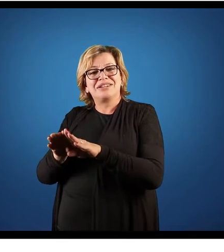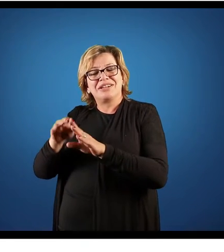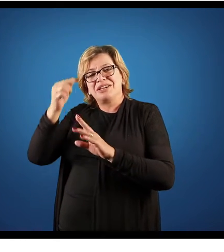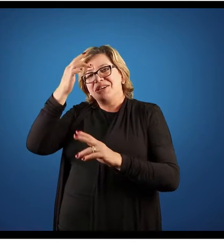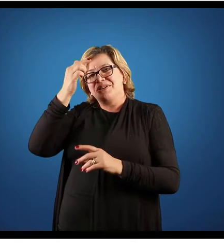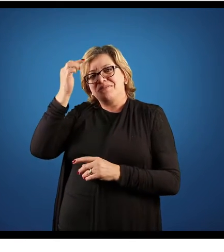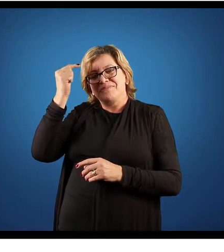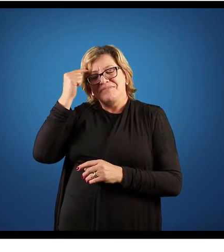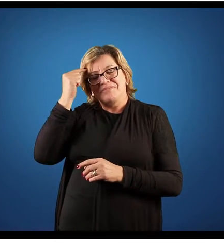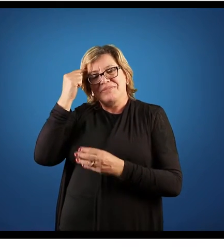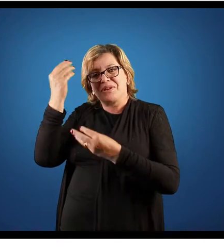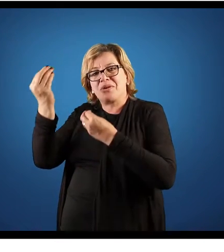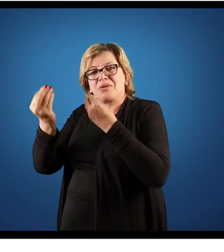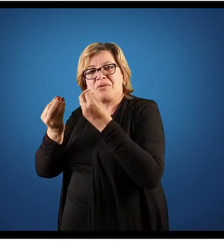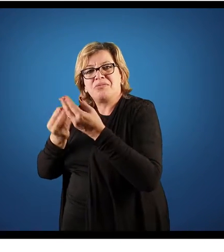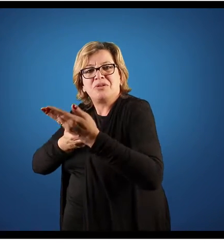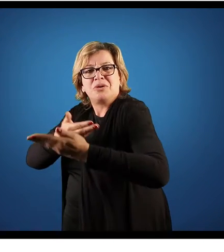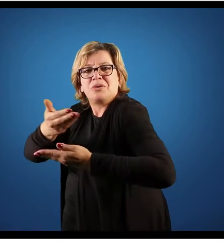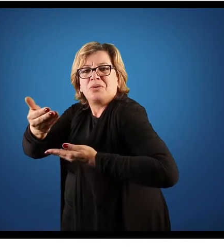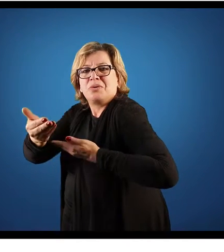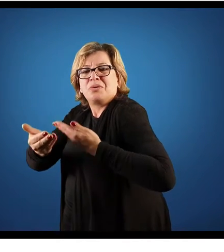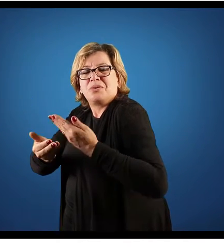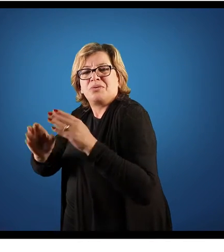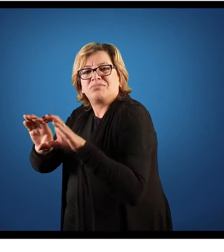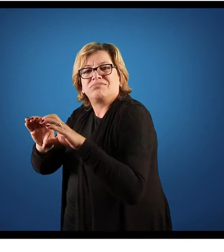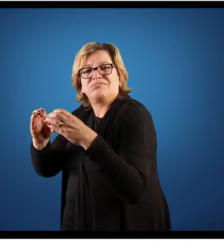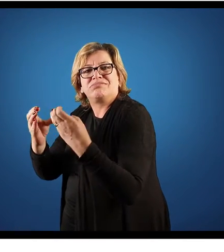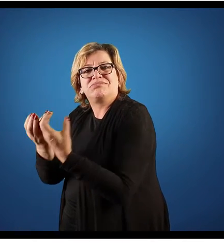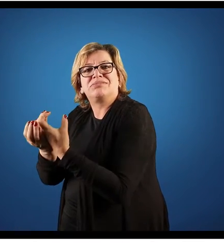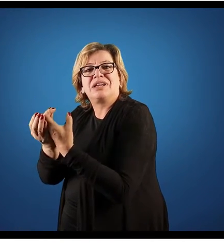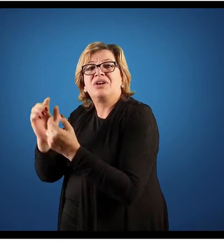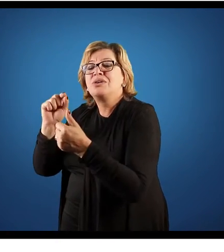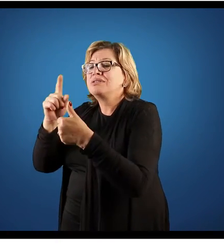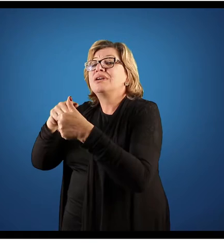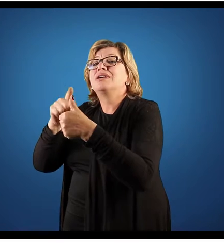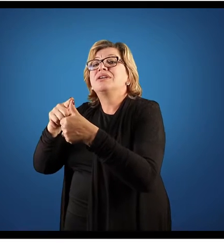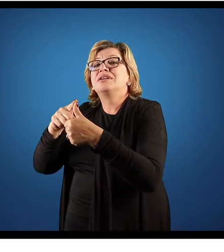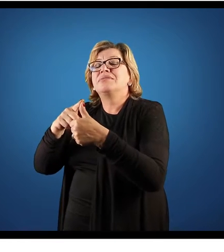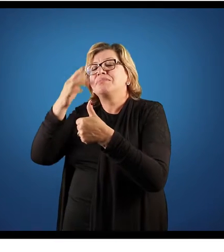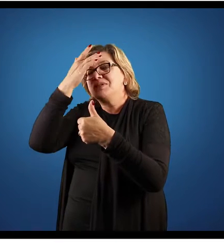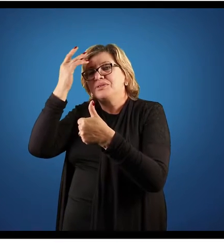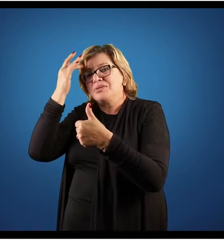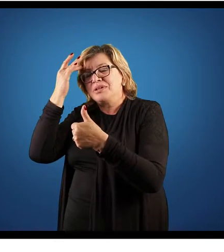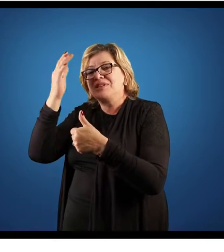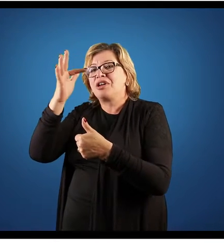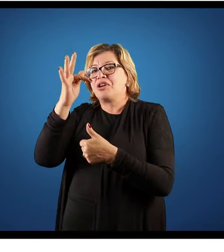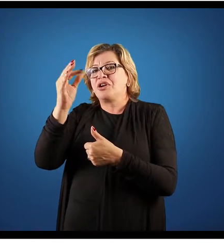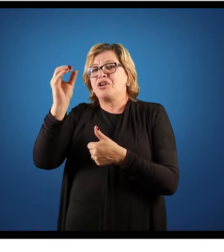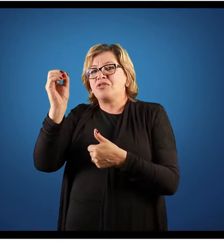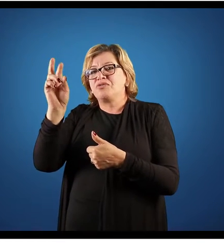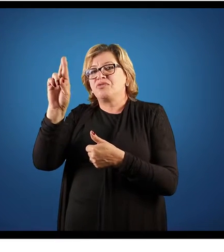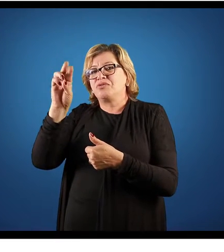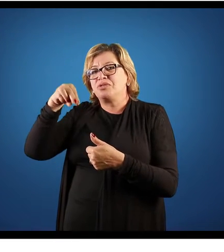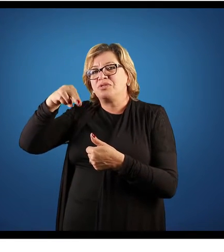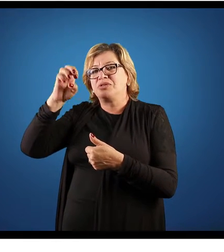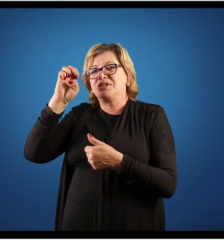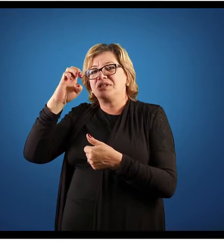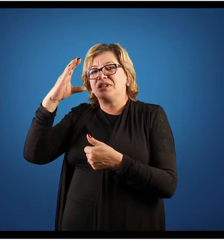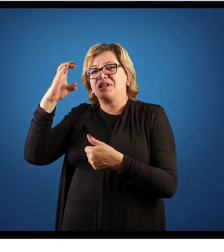relação dela com a comunidade que é a comunidade são seus fornecedores são os seus